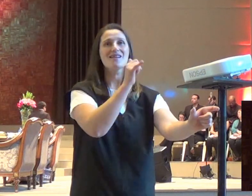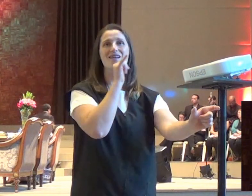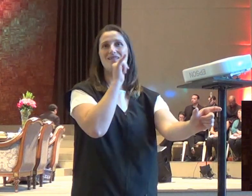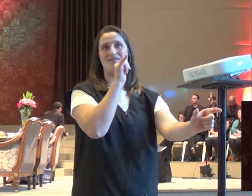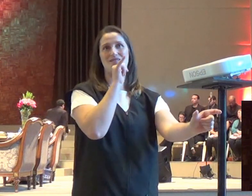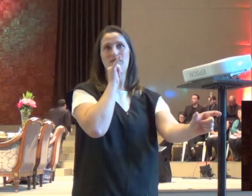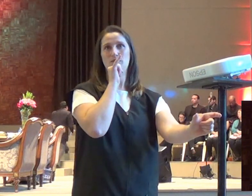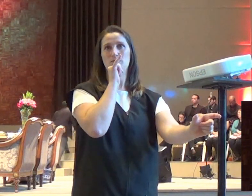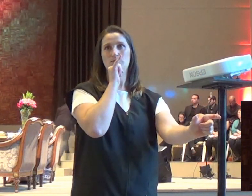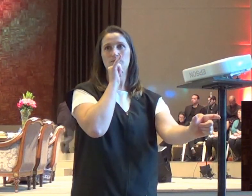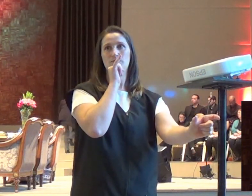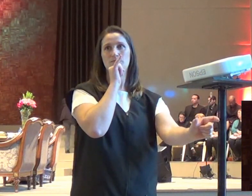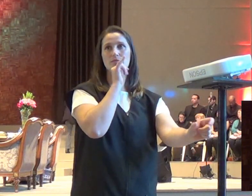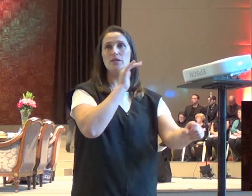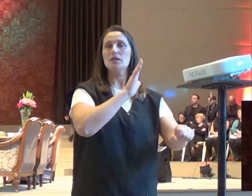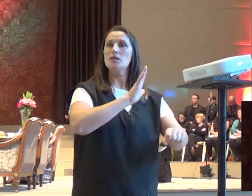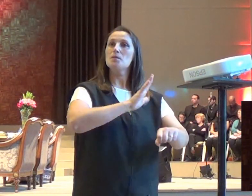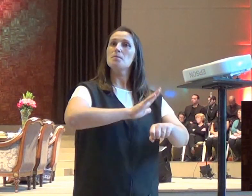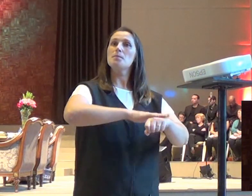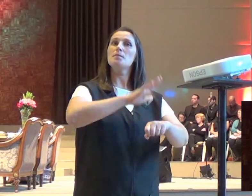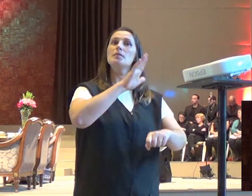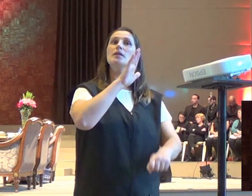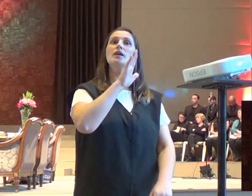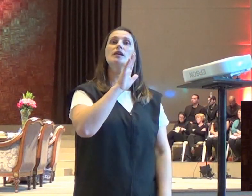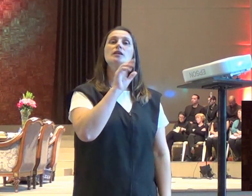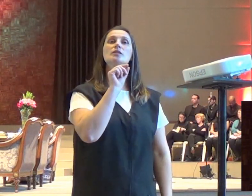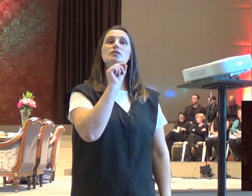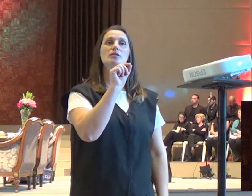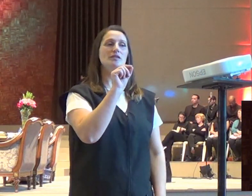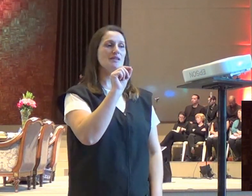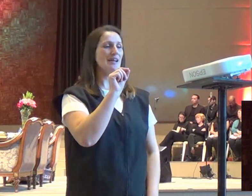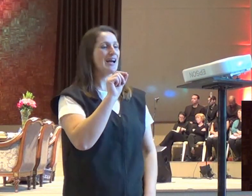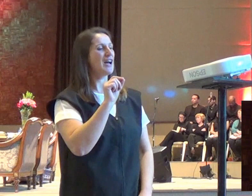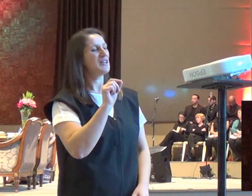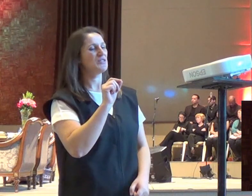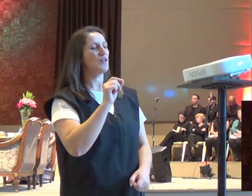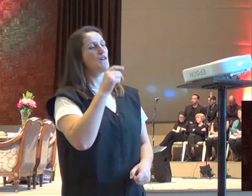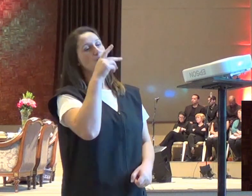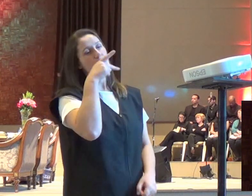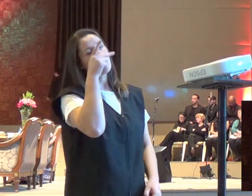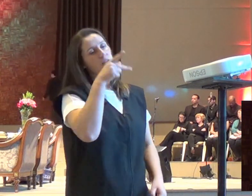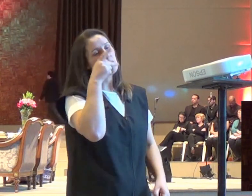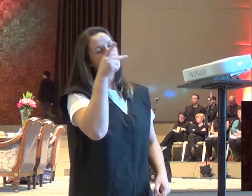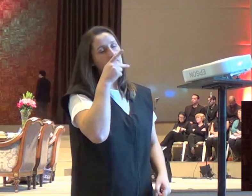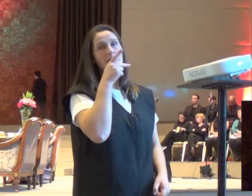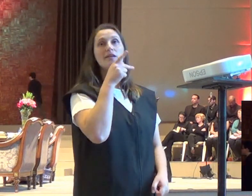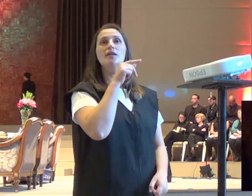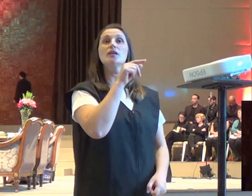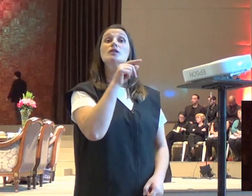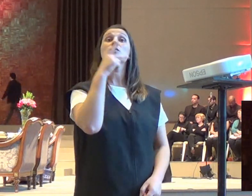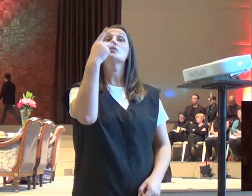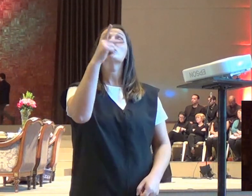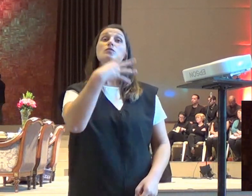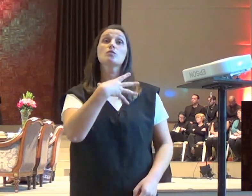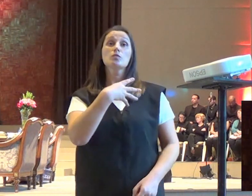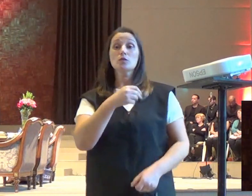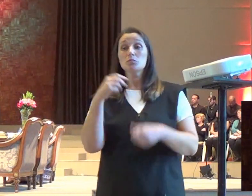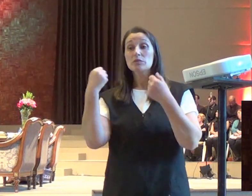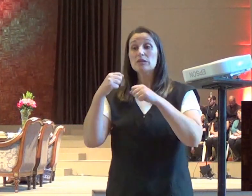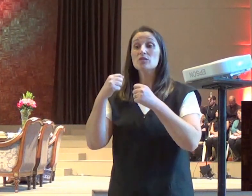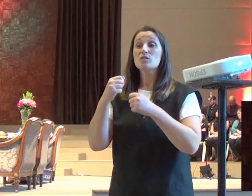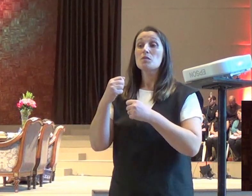sermão, os seus filhos precisam ver na sua vida, nos seus relacionamentos, o